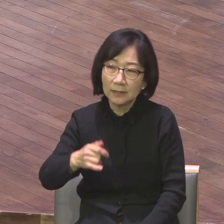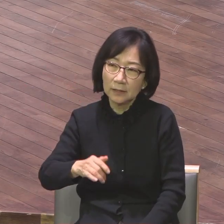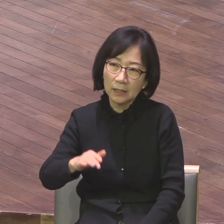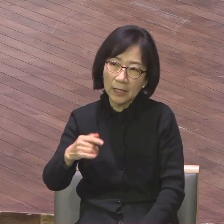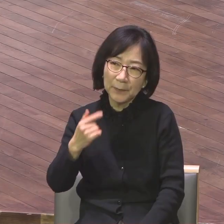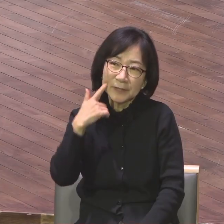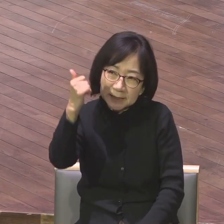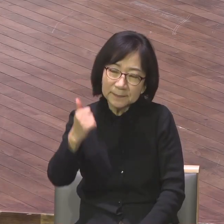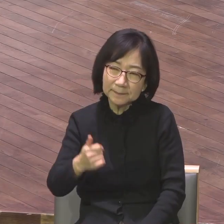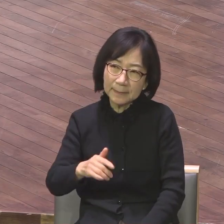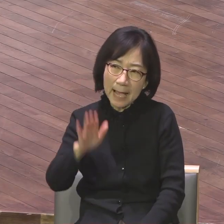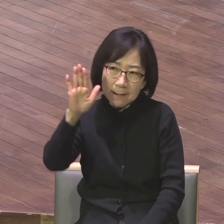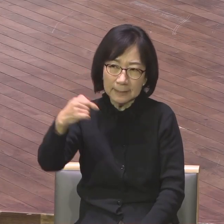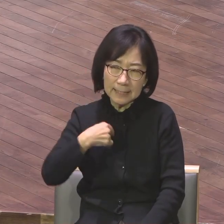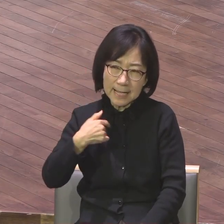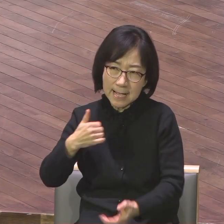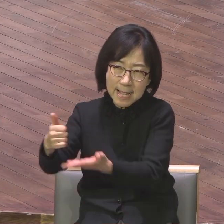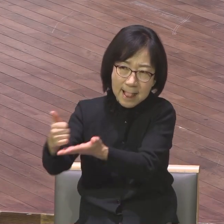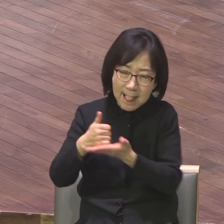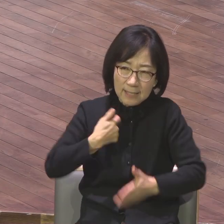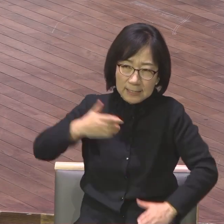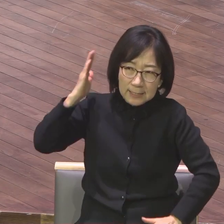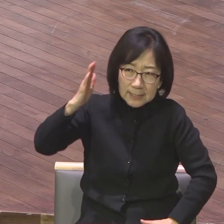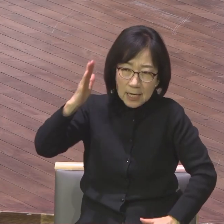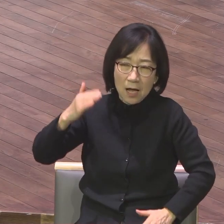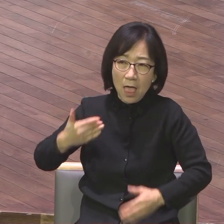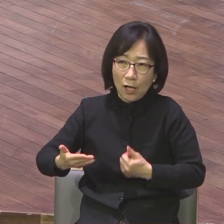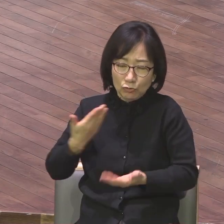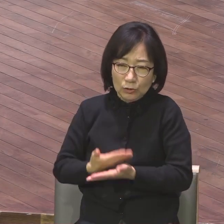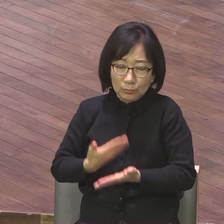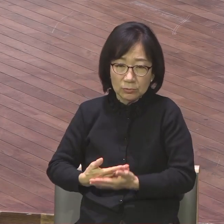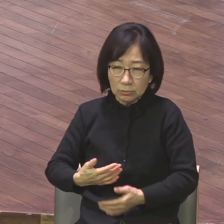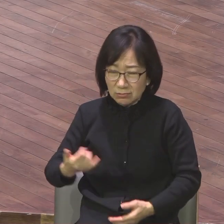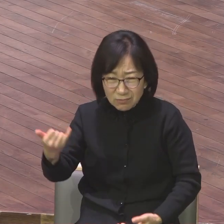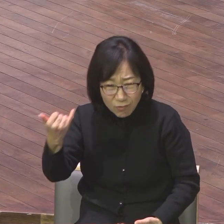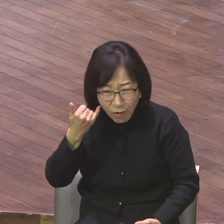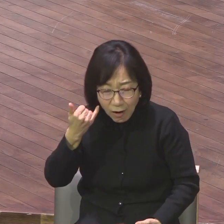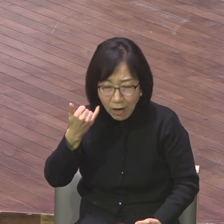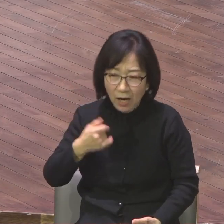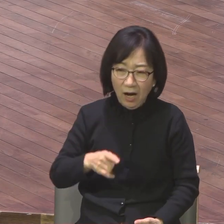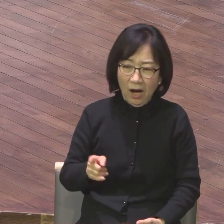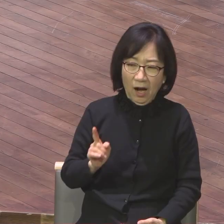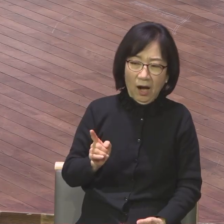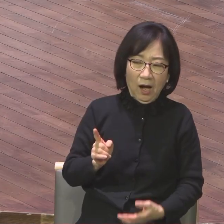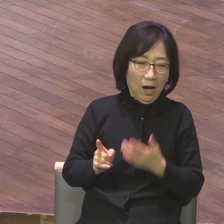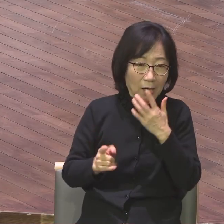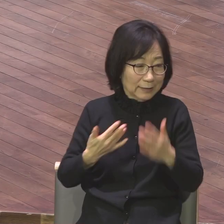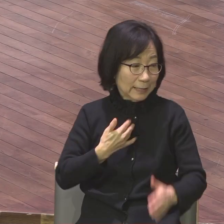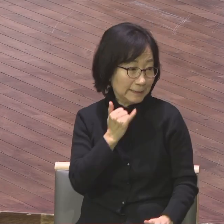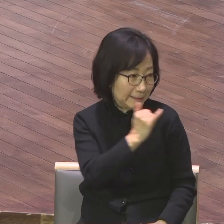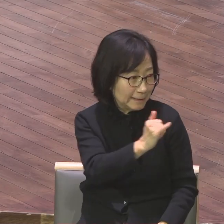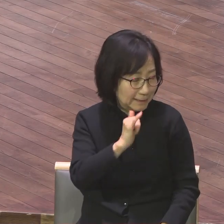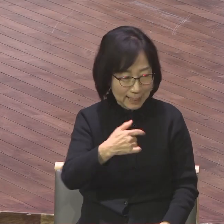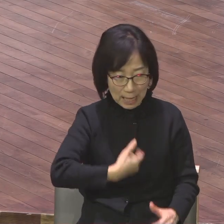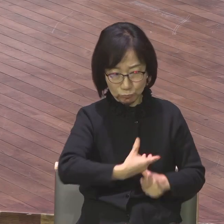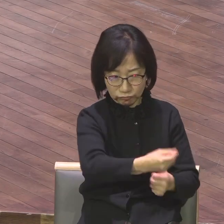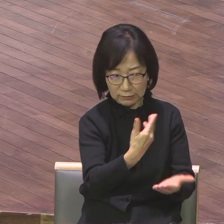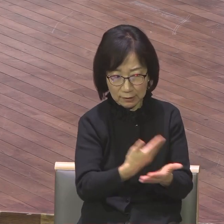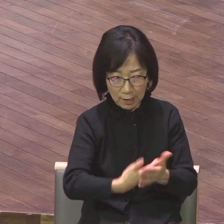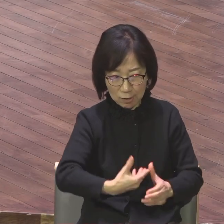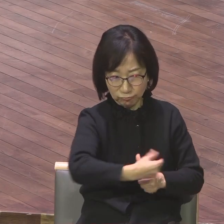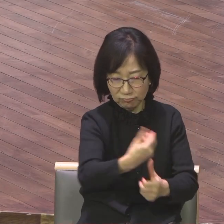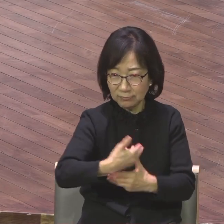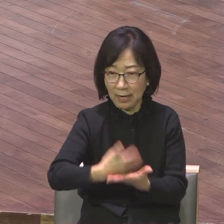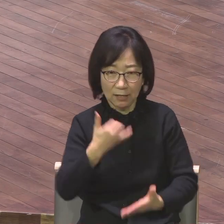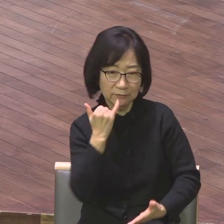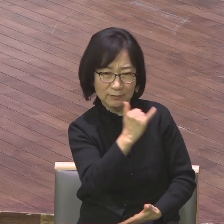간땡이 크네. 왜 저는 그런 적 한 번도 없었거든요. 단 한 번도 내가 어디 가서 내가 설교 한번 해야지.